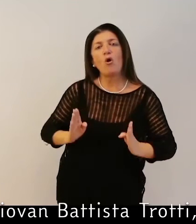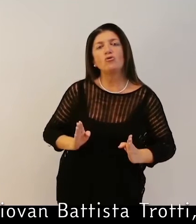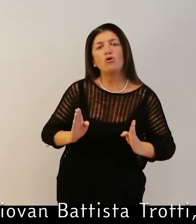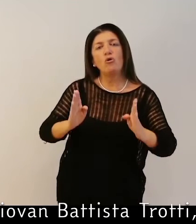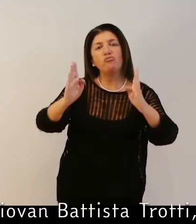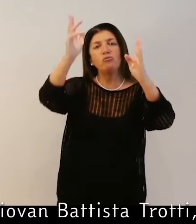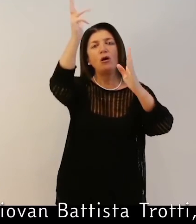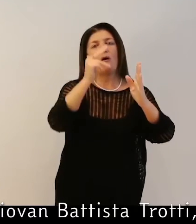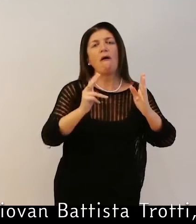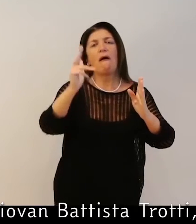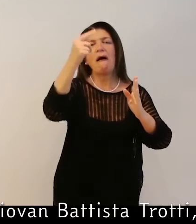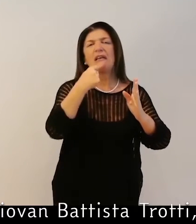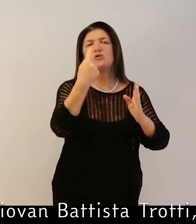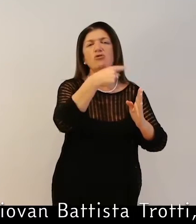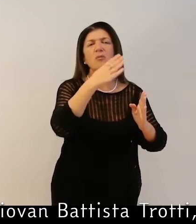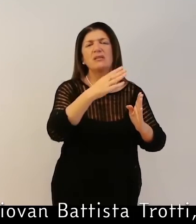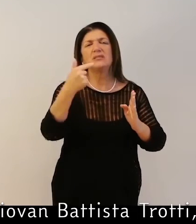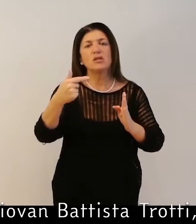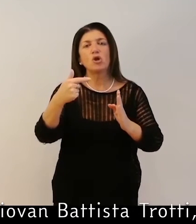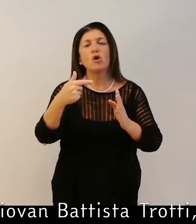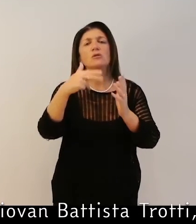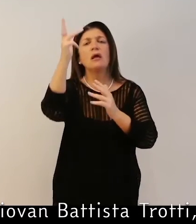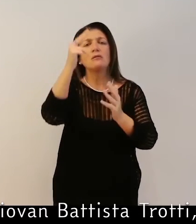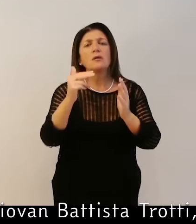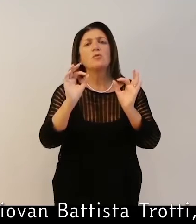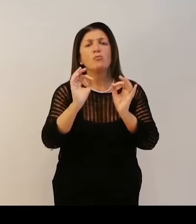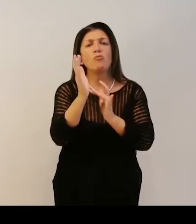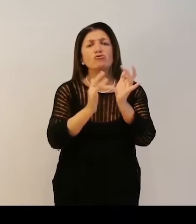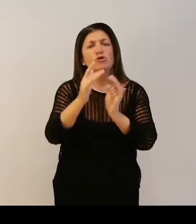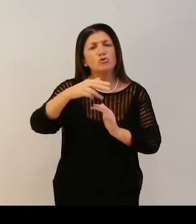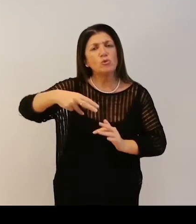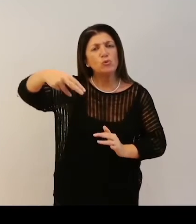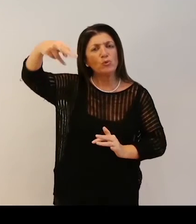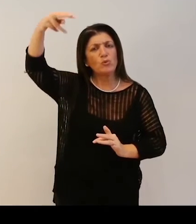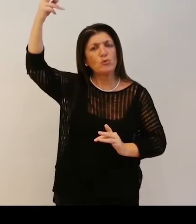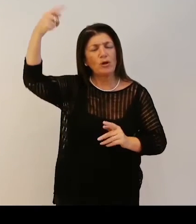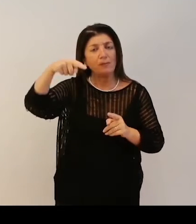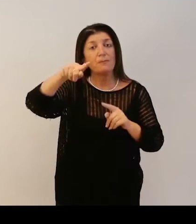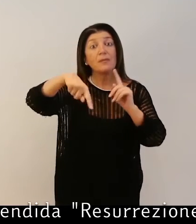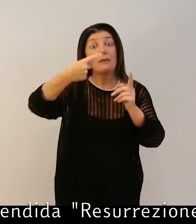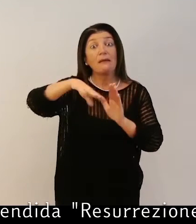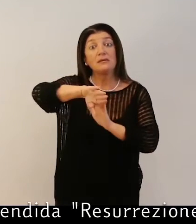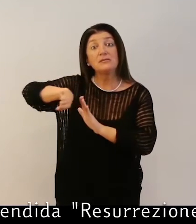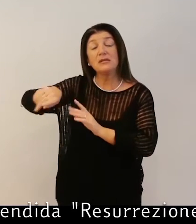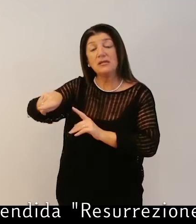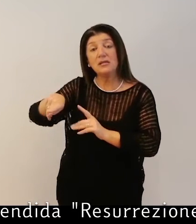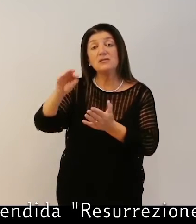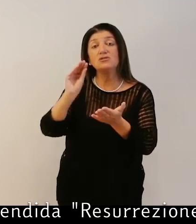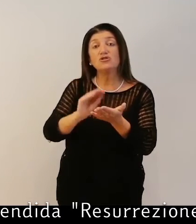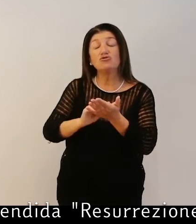di Giovan Battista Trotti, detto il Malosso, e sulla parete sinistra la